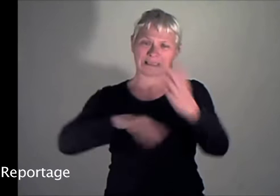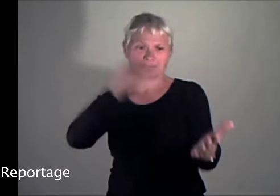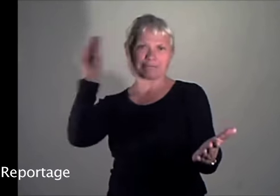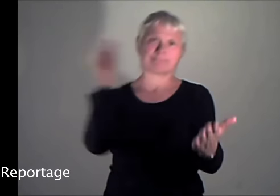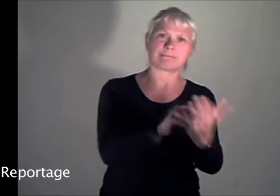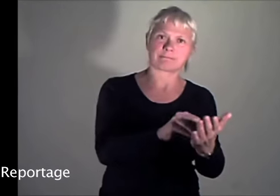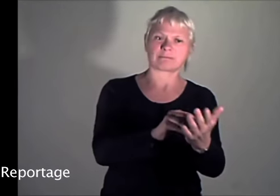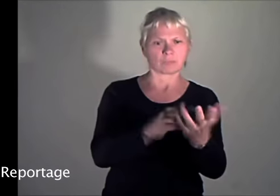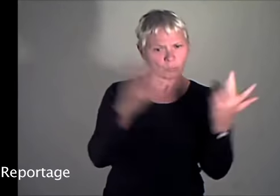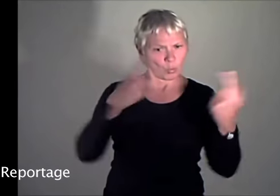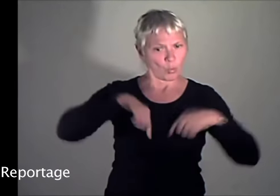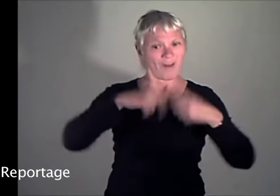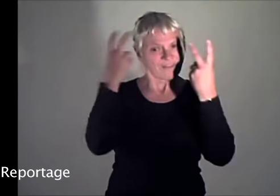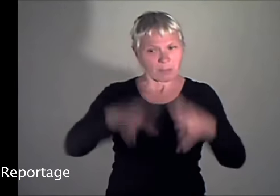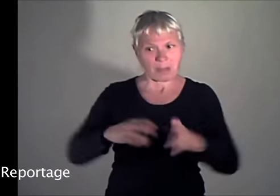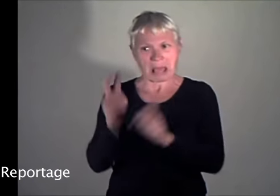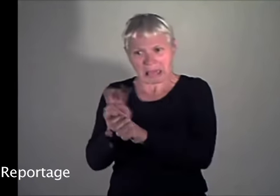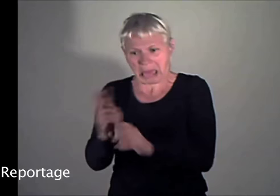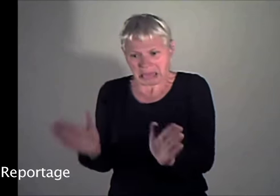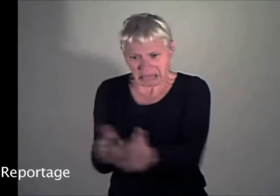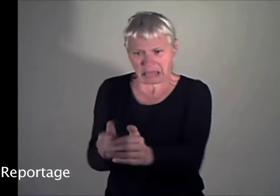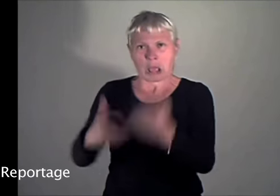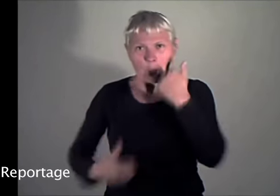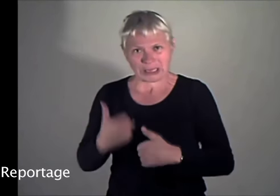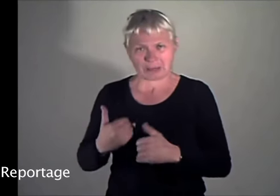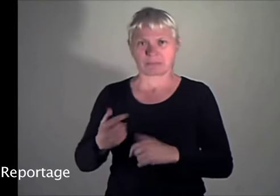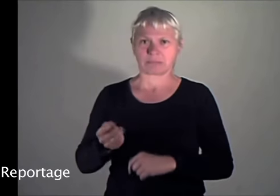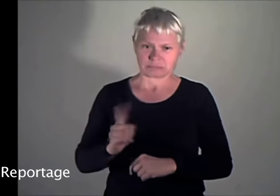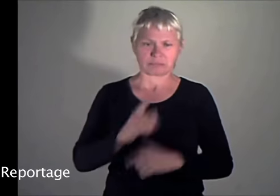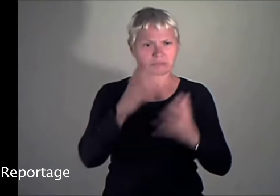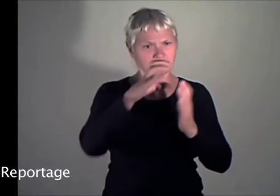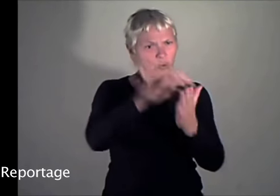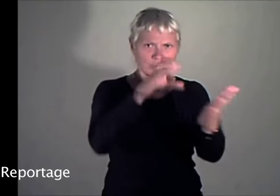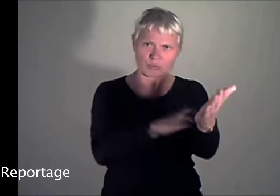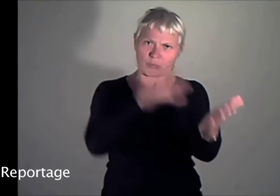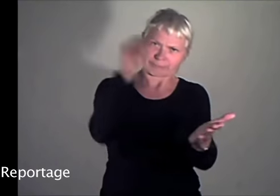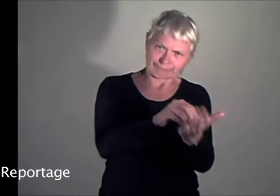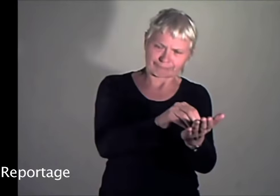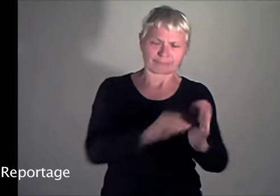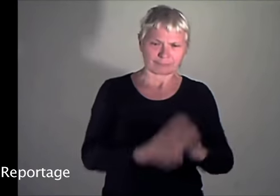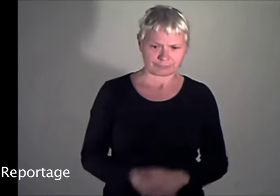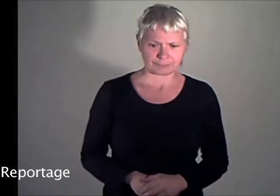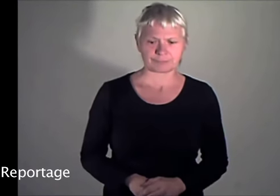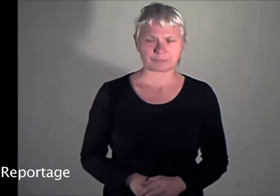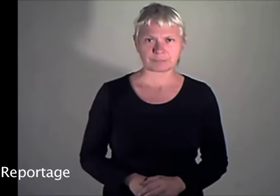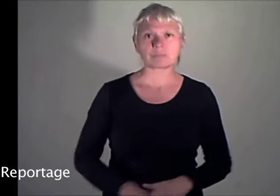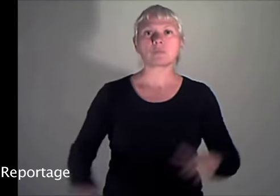veut pas qu'elle appartienne au domaine du handicap. Et il faut finalement qu'on se batte contre cette loi. Et la loi 2005, c'est